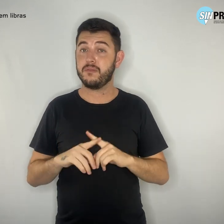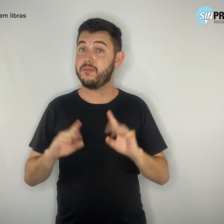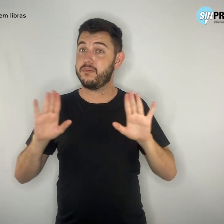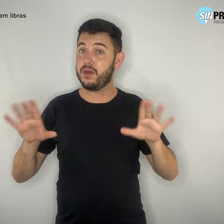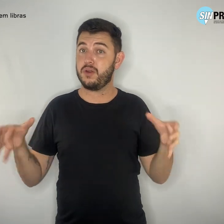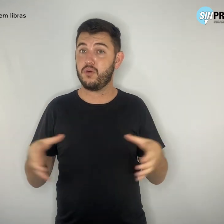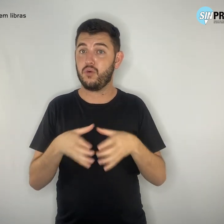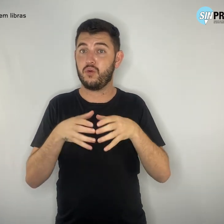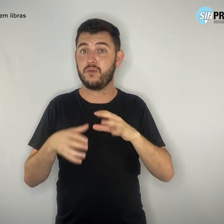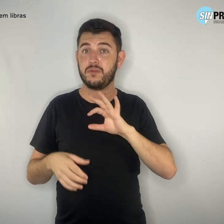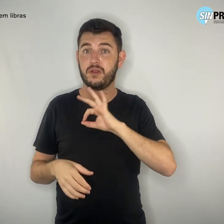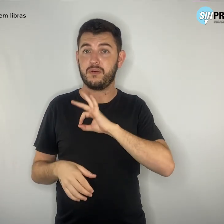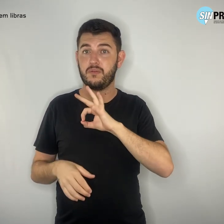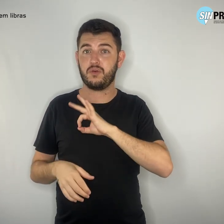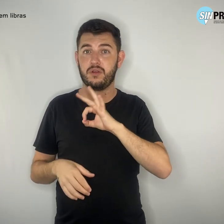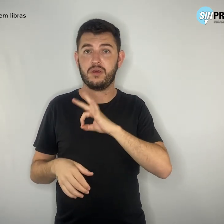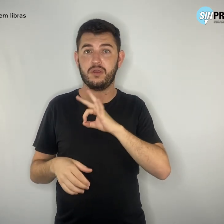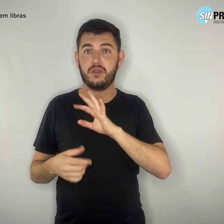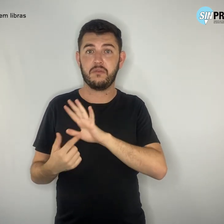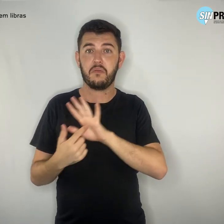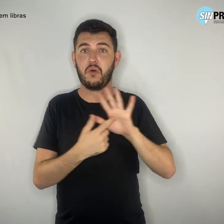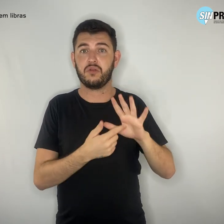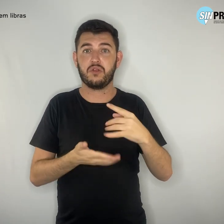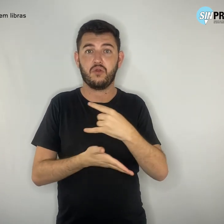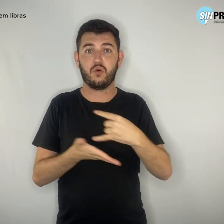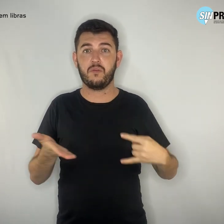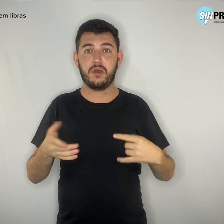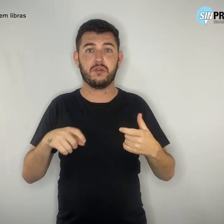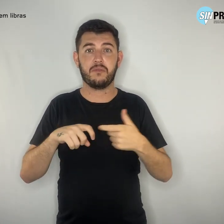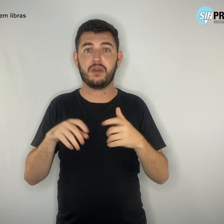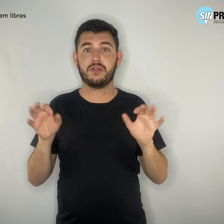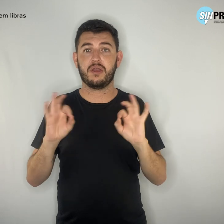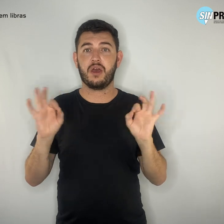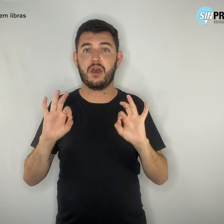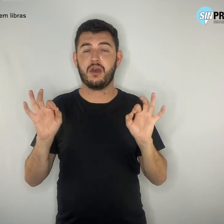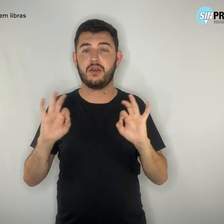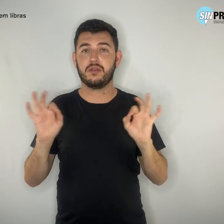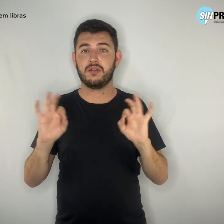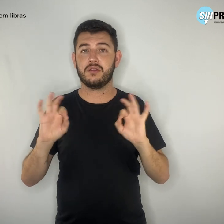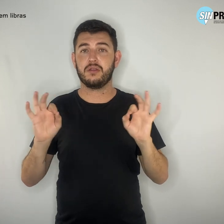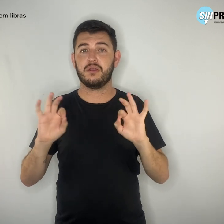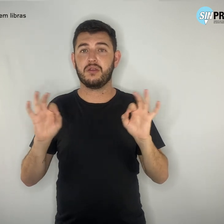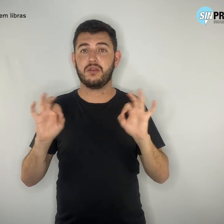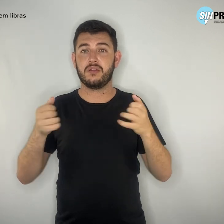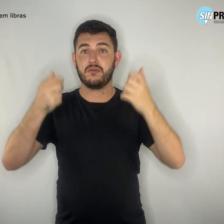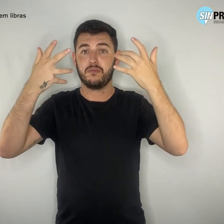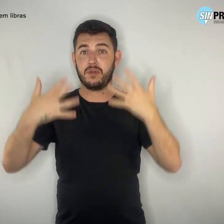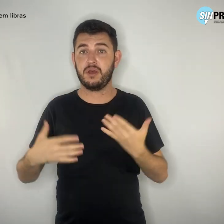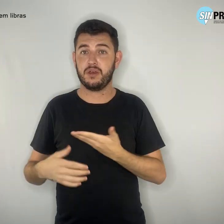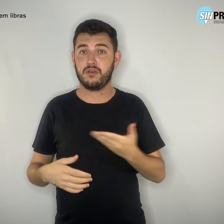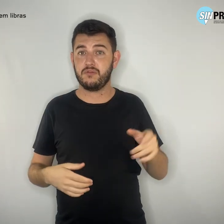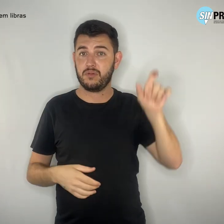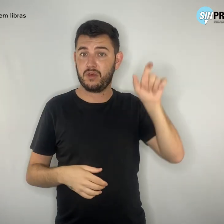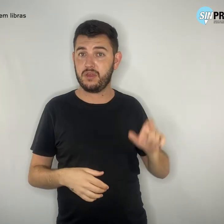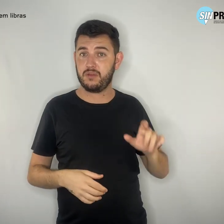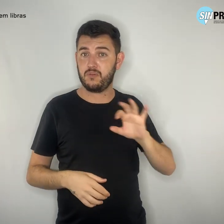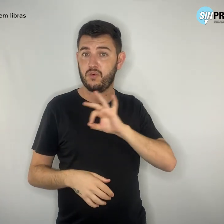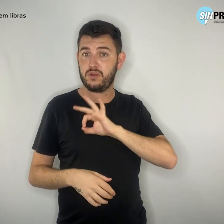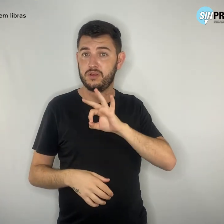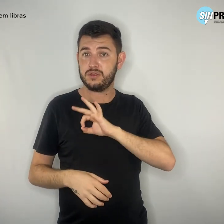houvesse um atestado médico que apontasse que o policial não tinha condições psíquicas de estar em serviço,